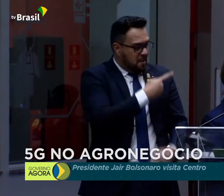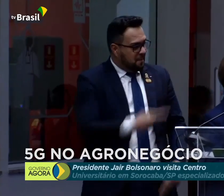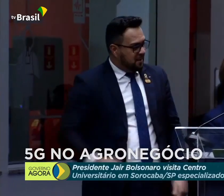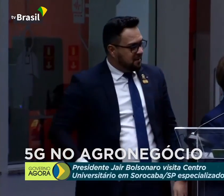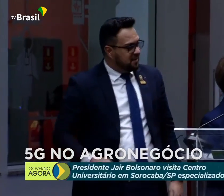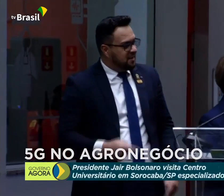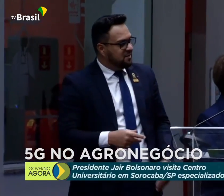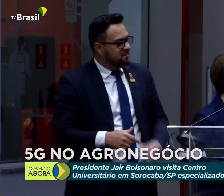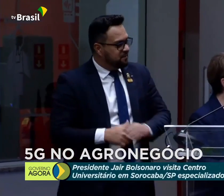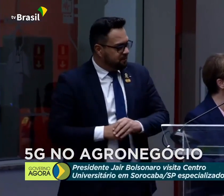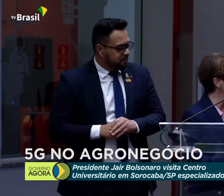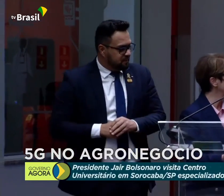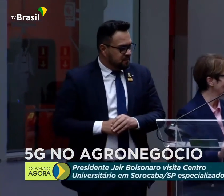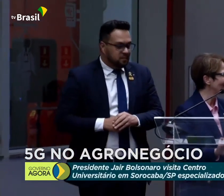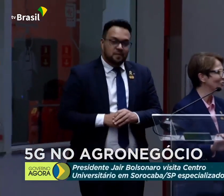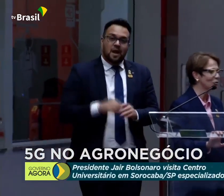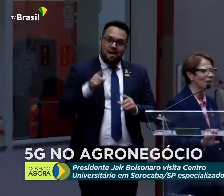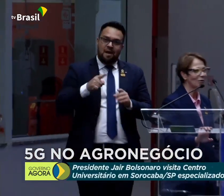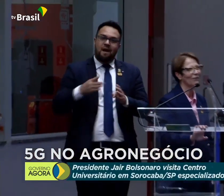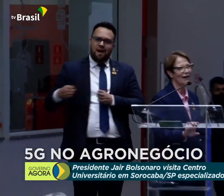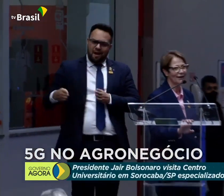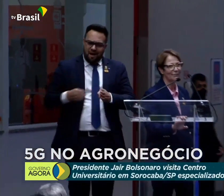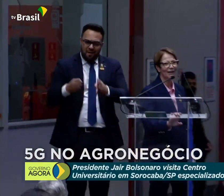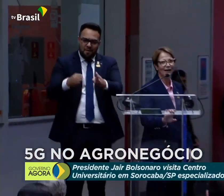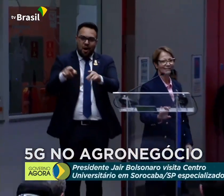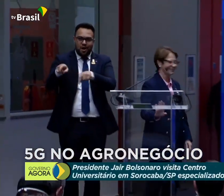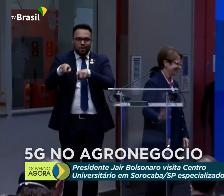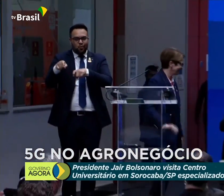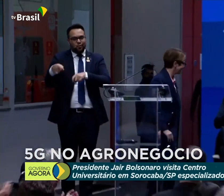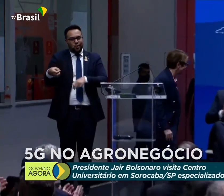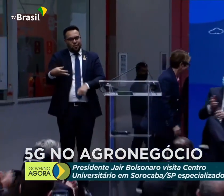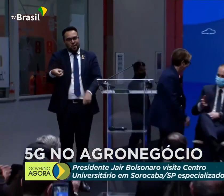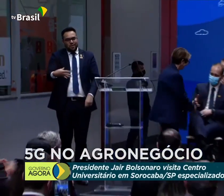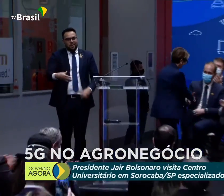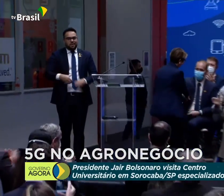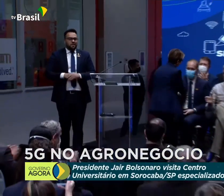Presidente, esse é o caminho da agricultura moderna. Obrigado.